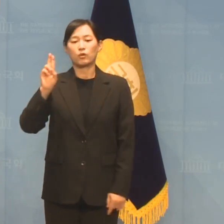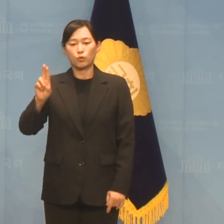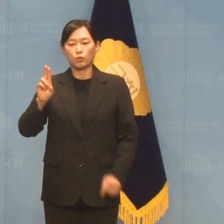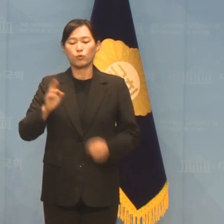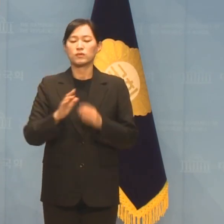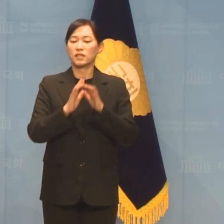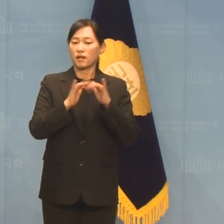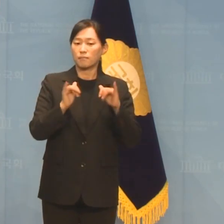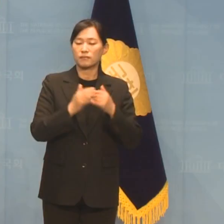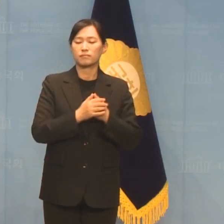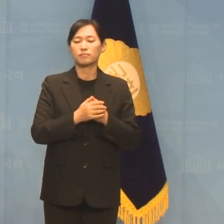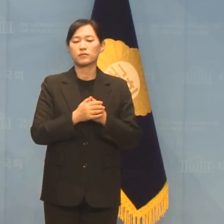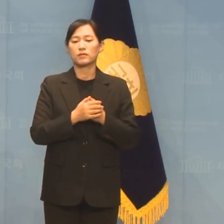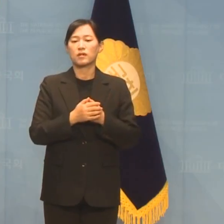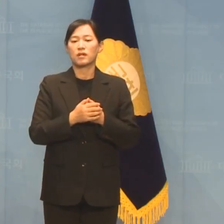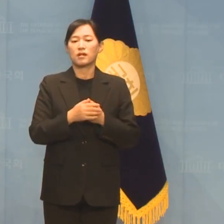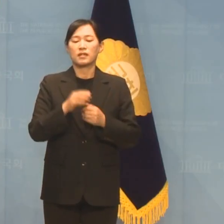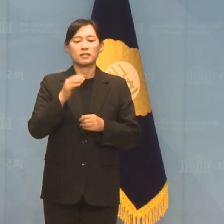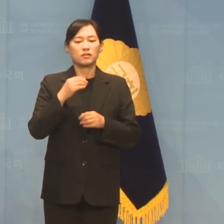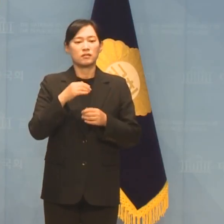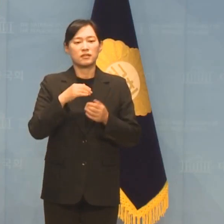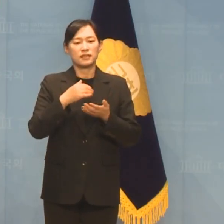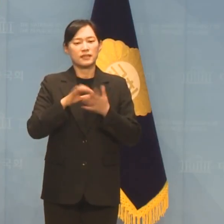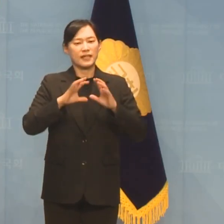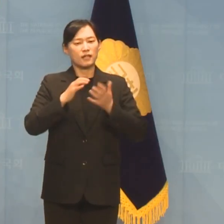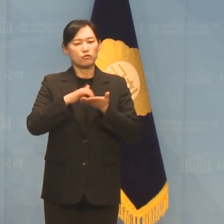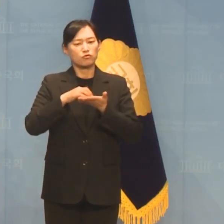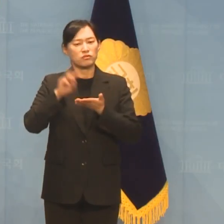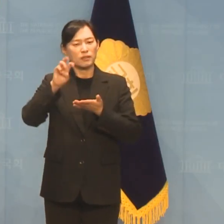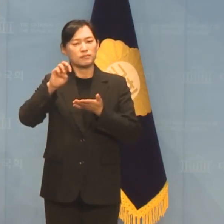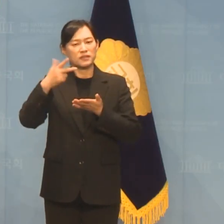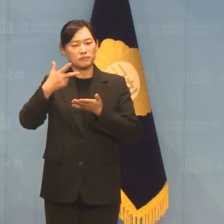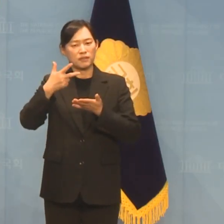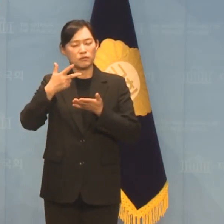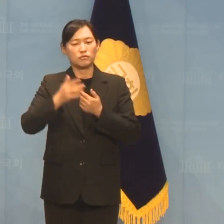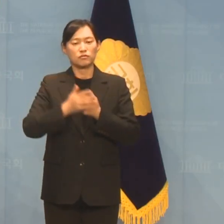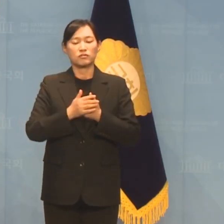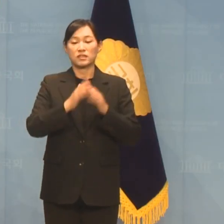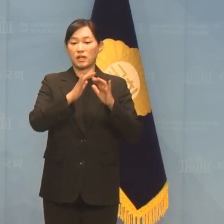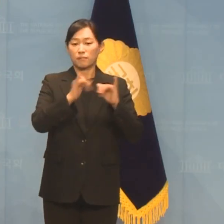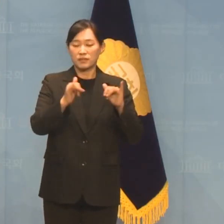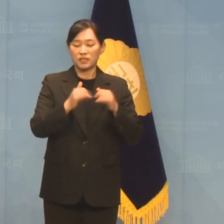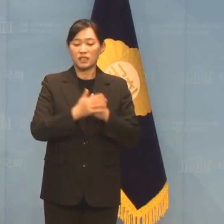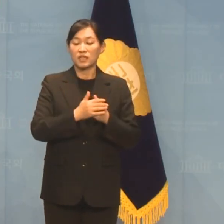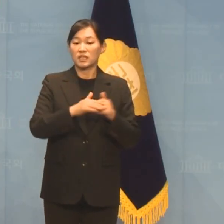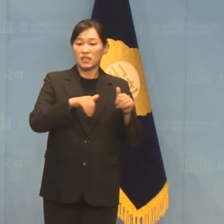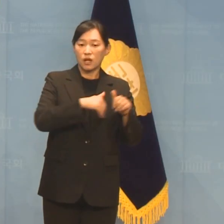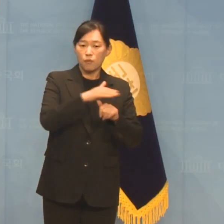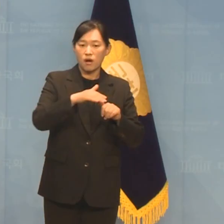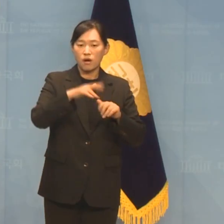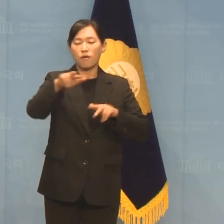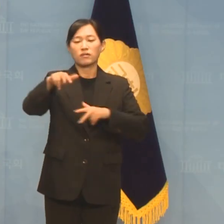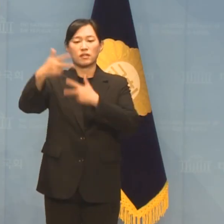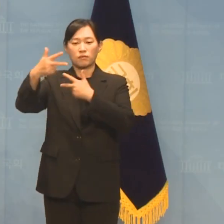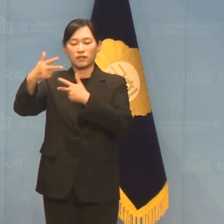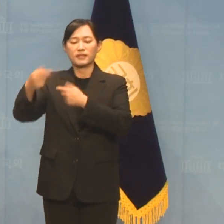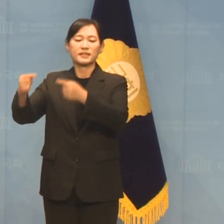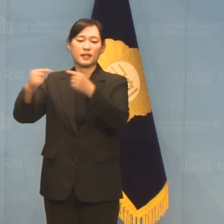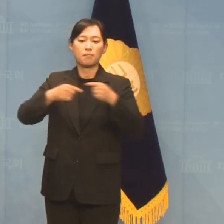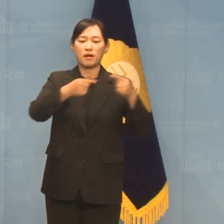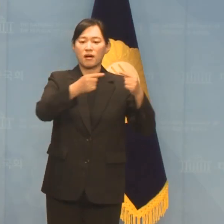EU 상임의장 등 37개국 각국 정상들이 현장 및 화상회의로 참가한